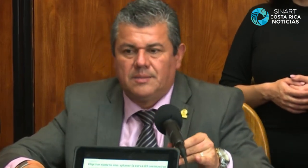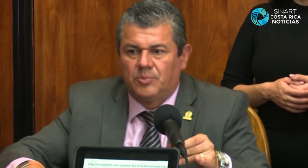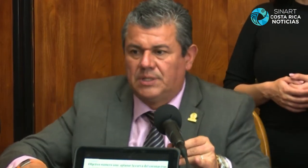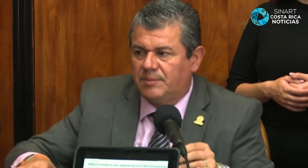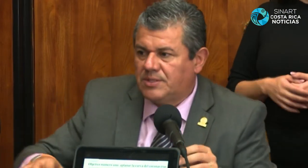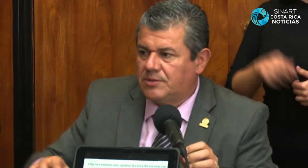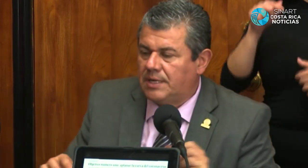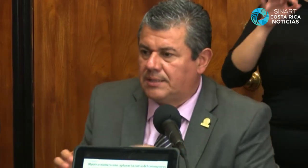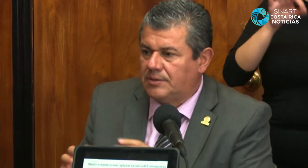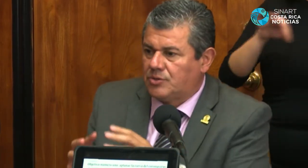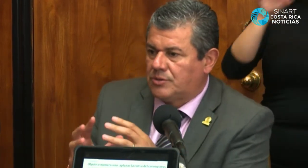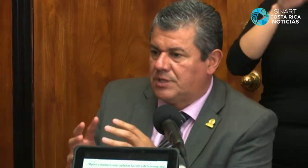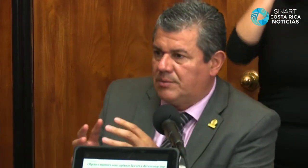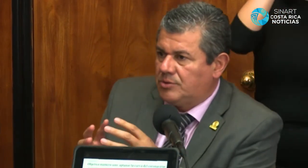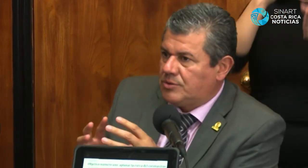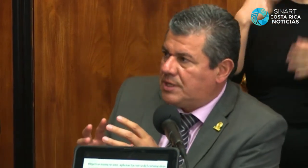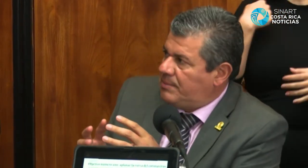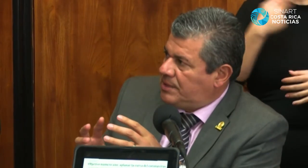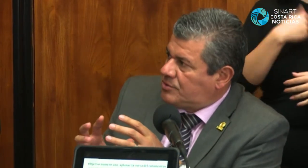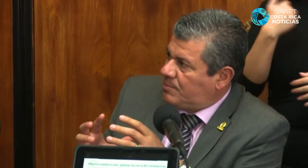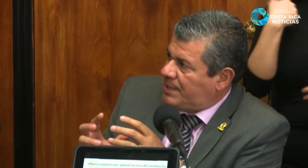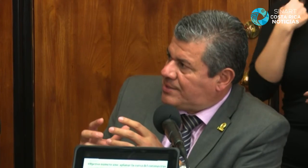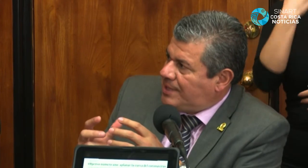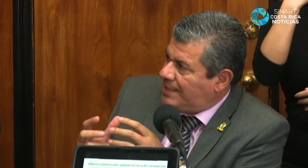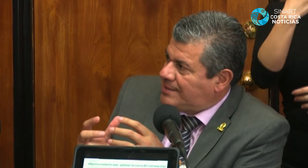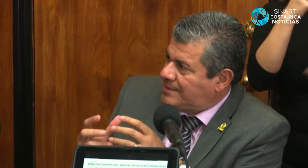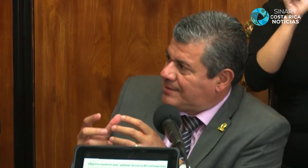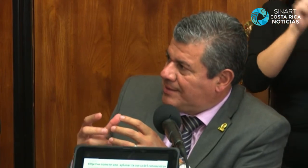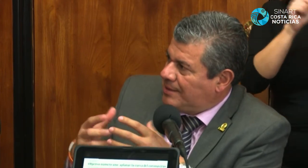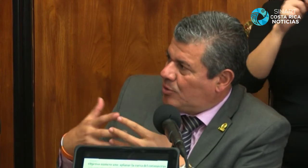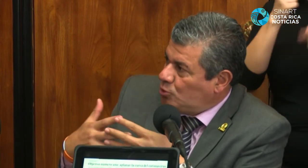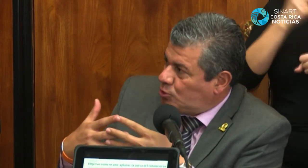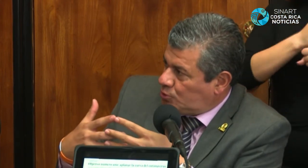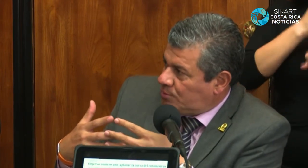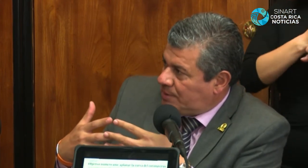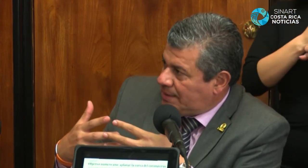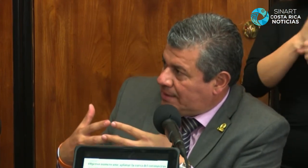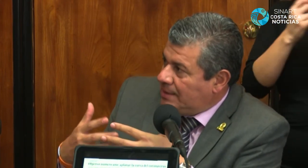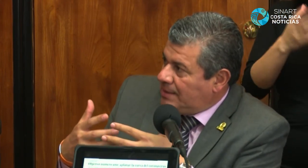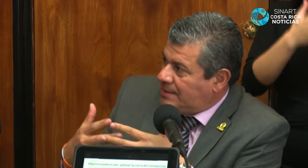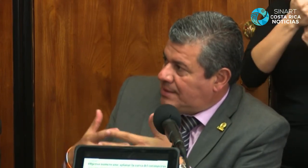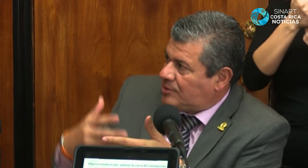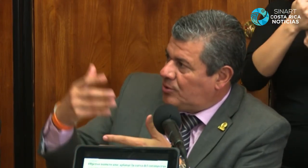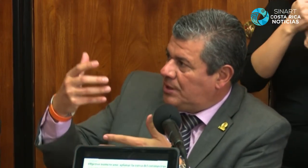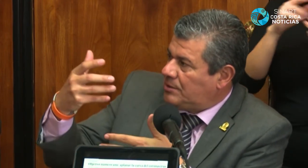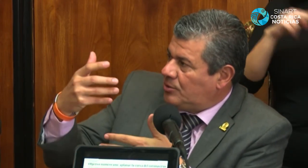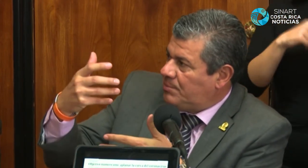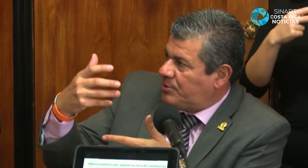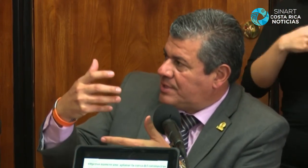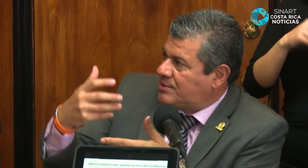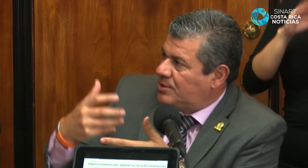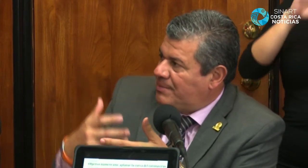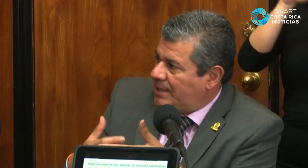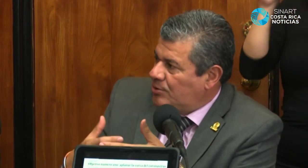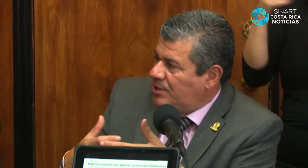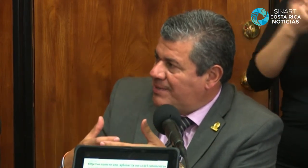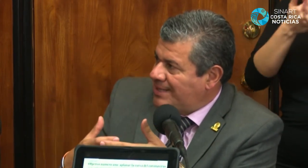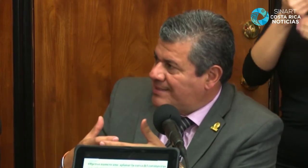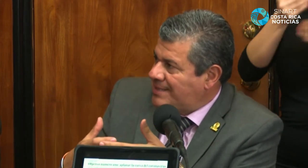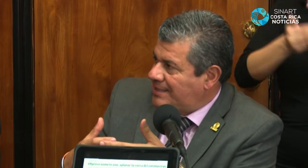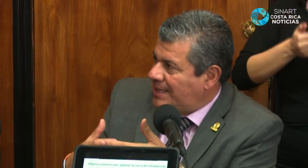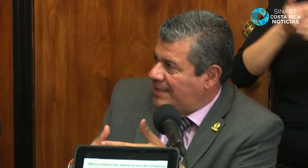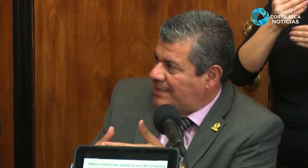Aquí es importante mencionar que nosotros tenemos dos elementos operacionales juntos, ¿verdad? Es decir, todo el proceso de manejo de